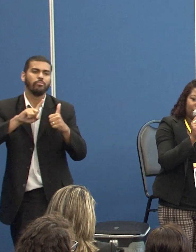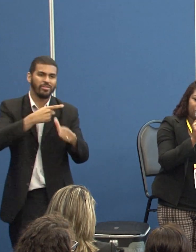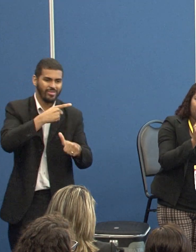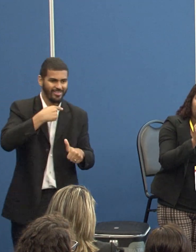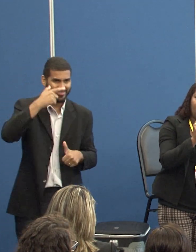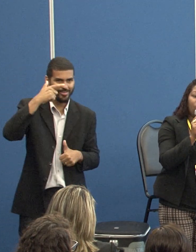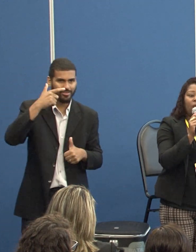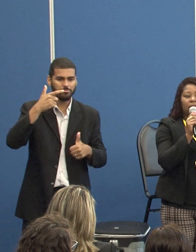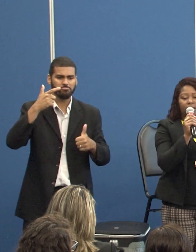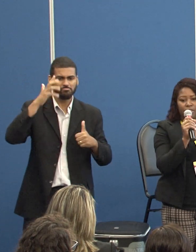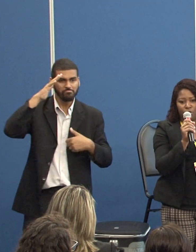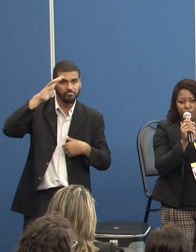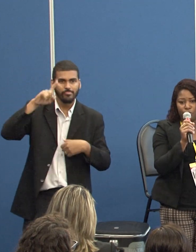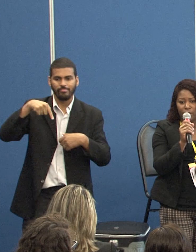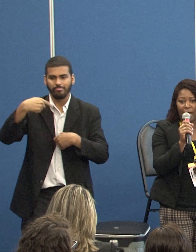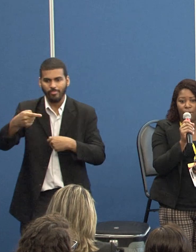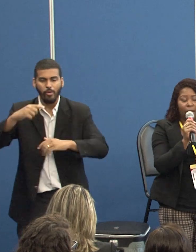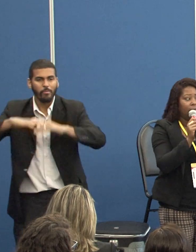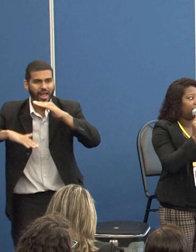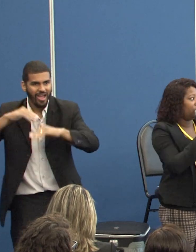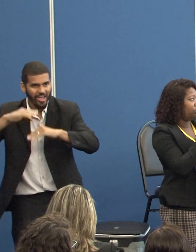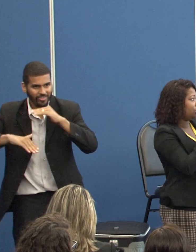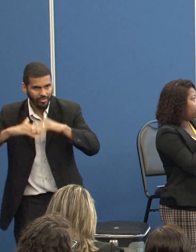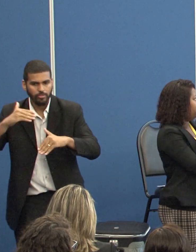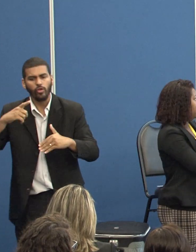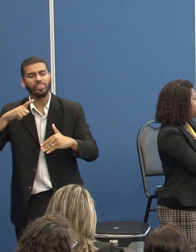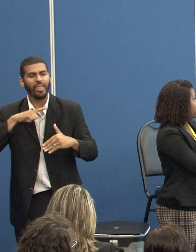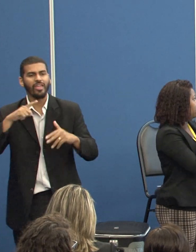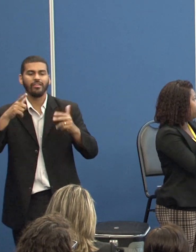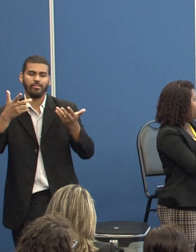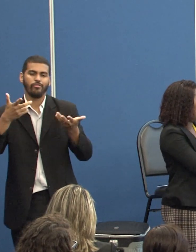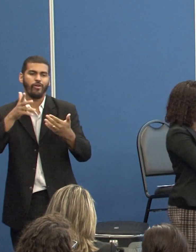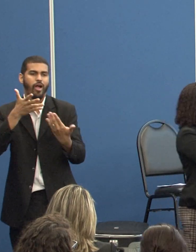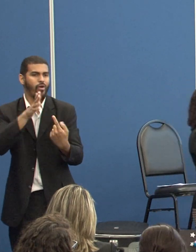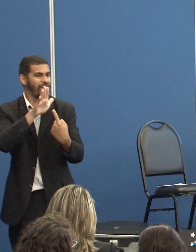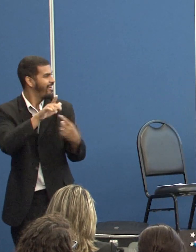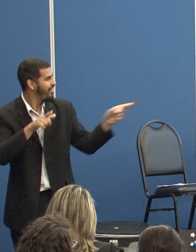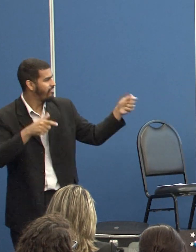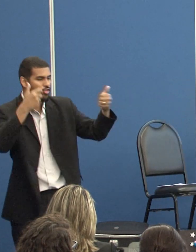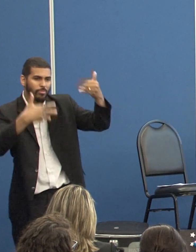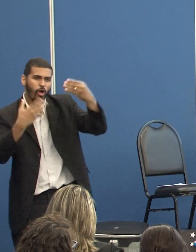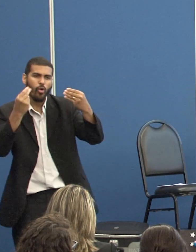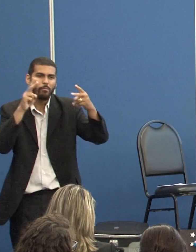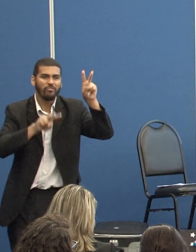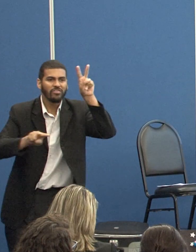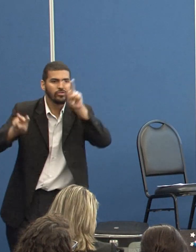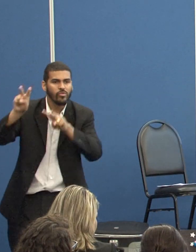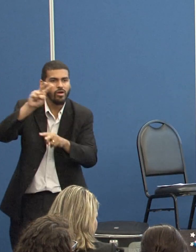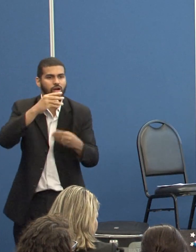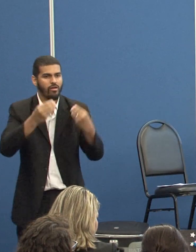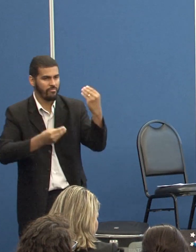a questão visual e a questão funcional. Então, eu vou deixar com a Flaviane agora.